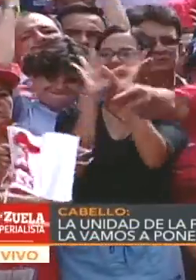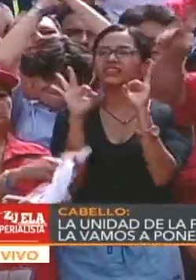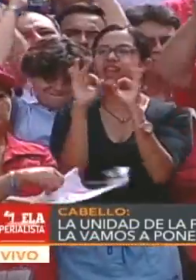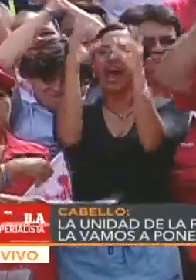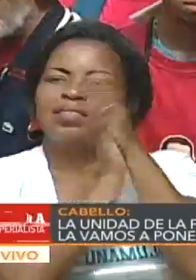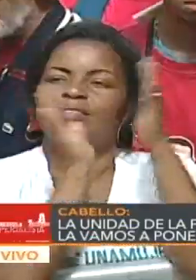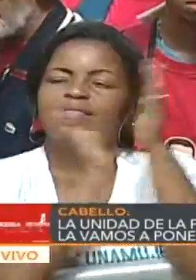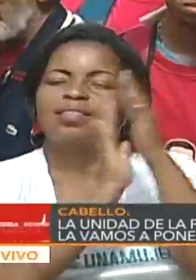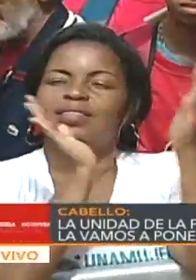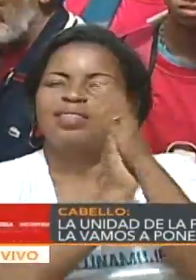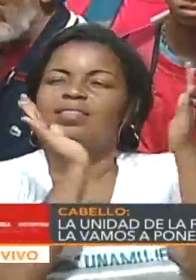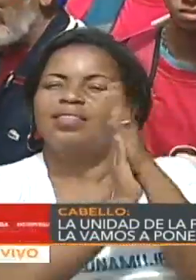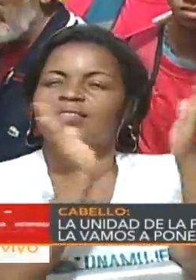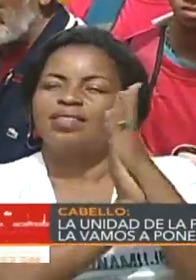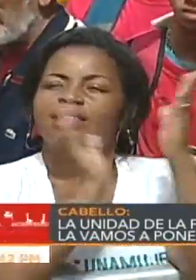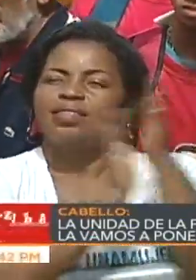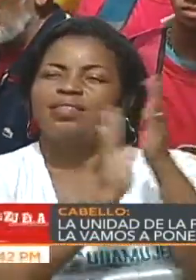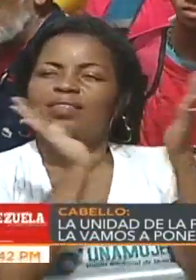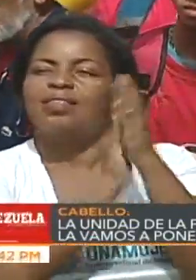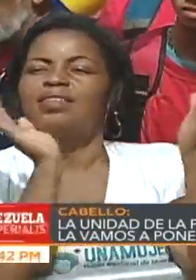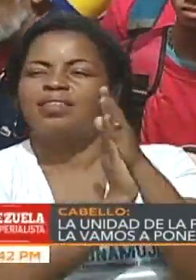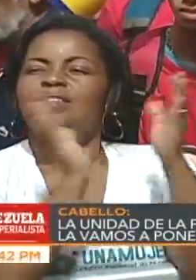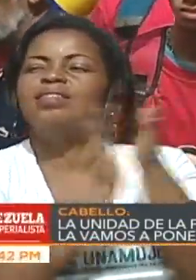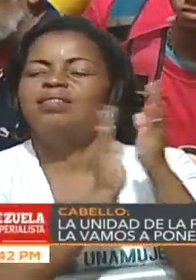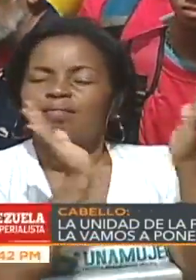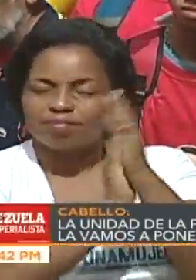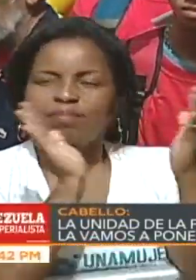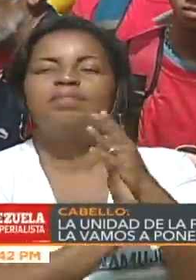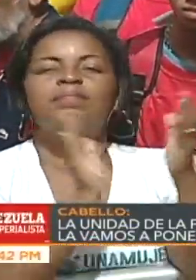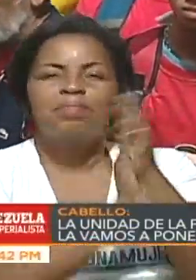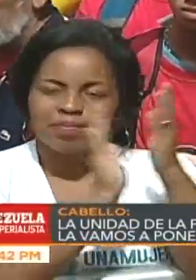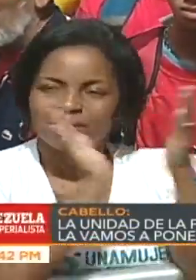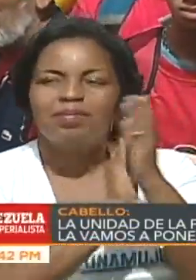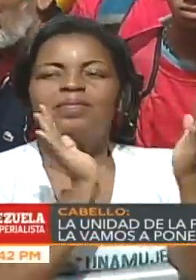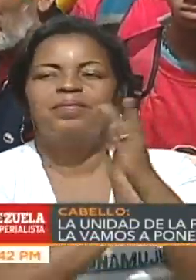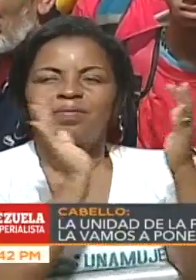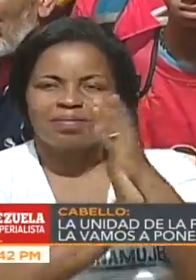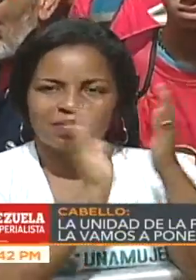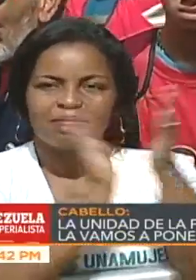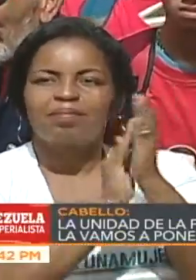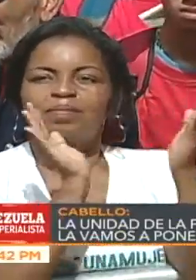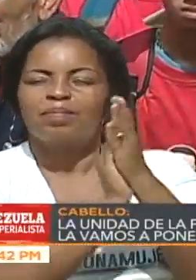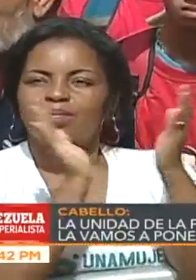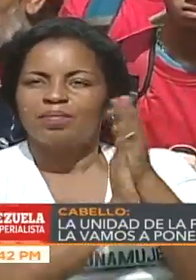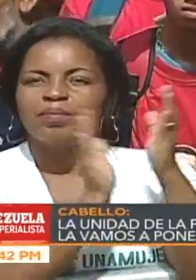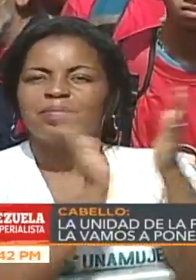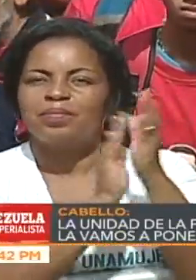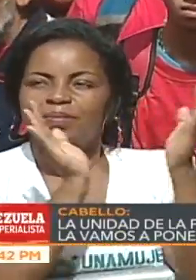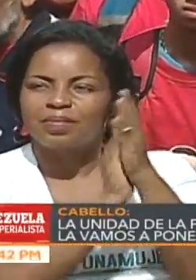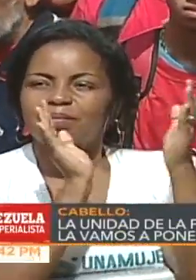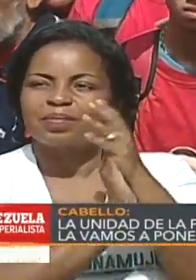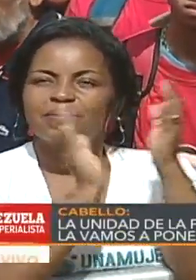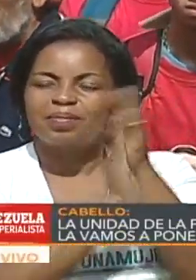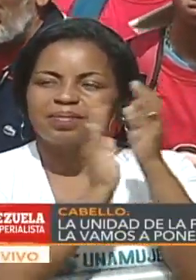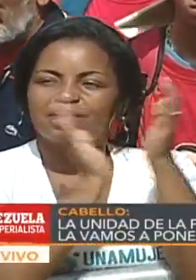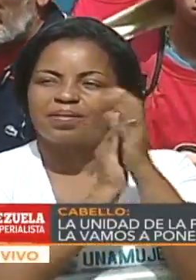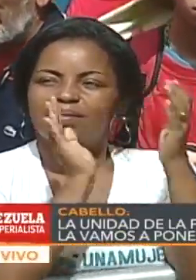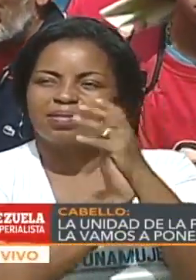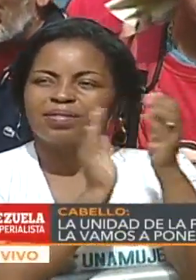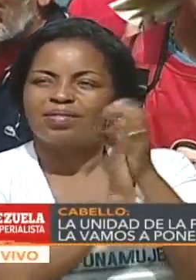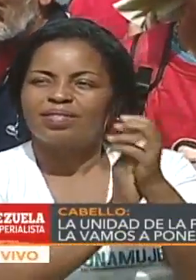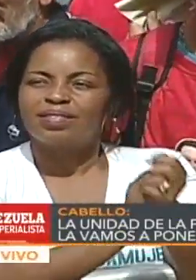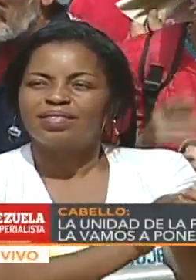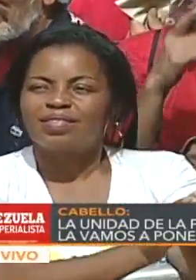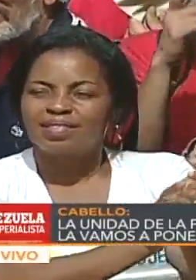las decisiones de esa Asamblea Nacional Constituyente. Poderes absolutos y plenos que quiere